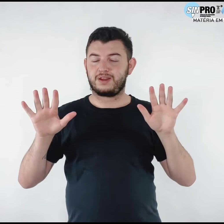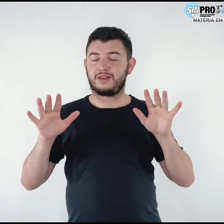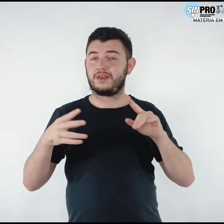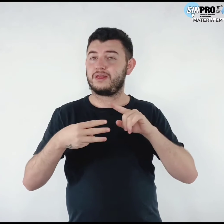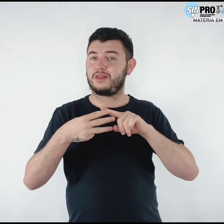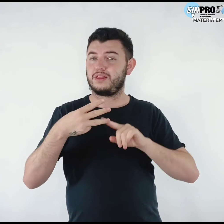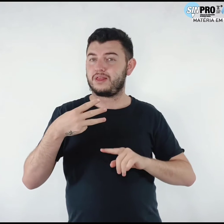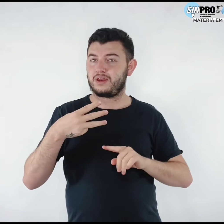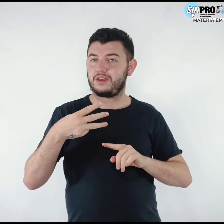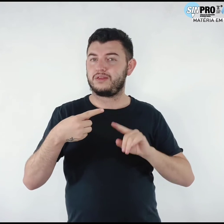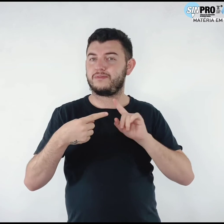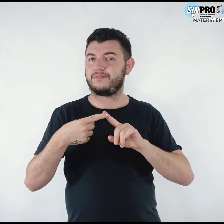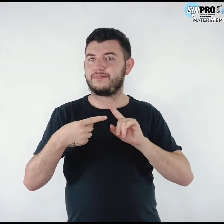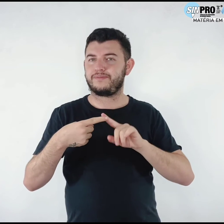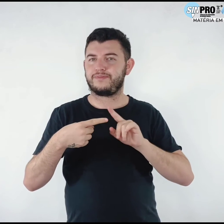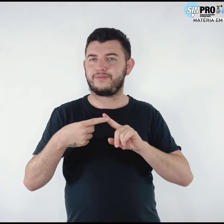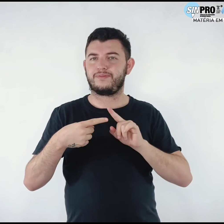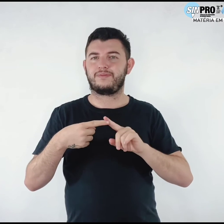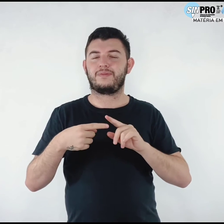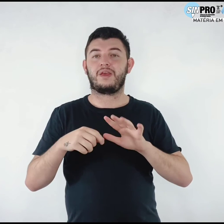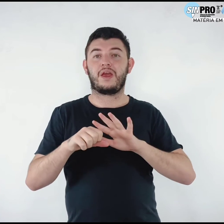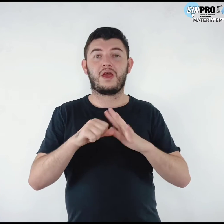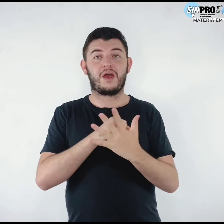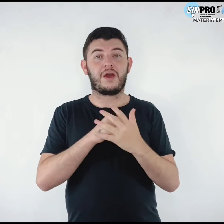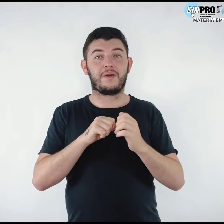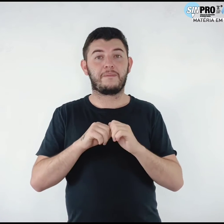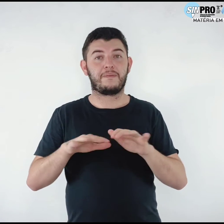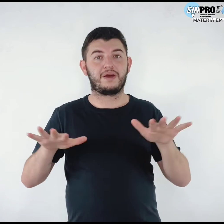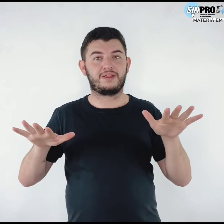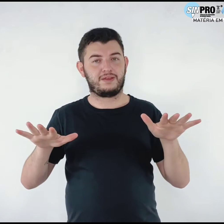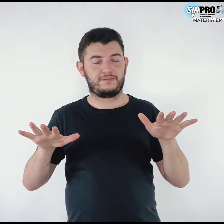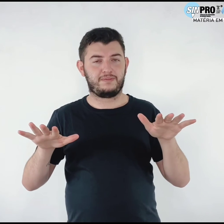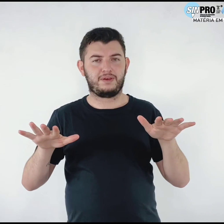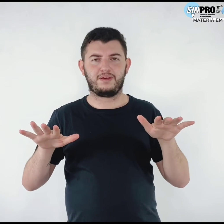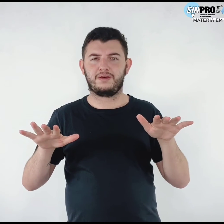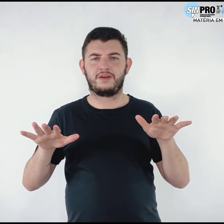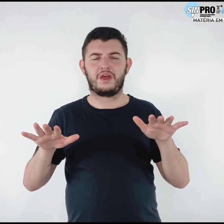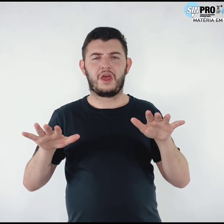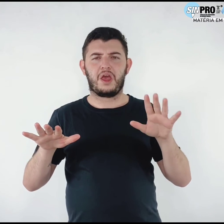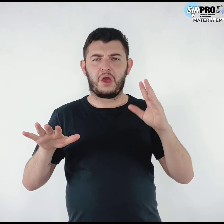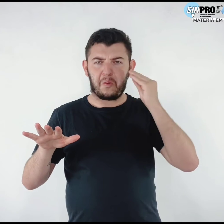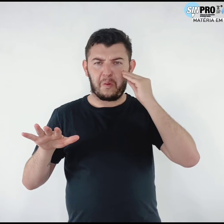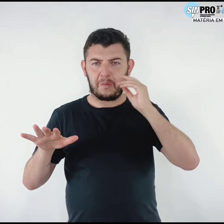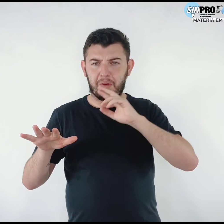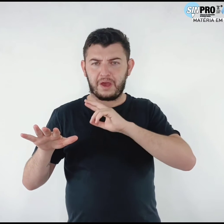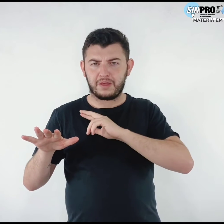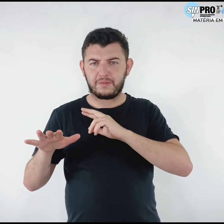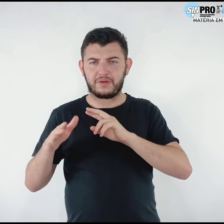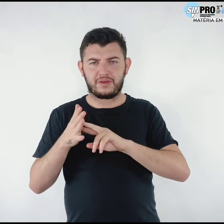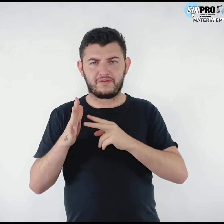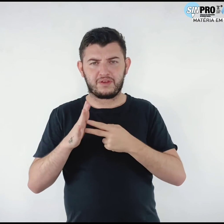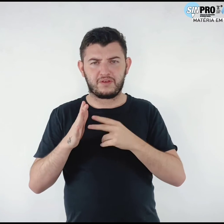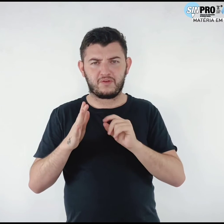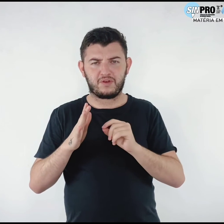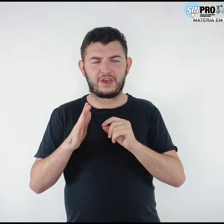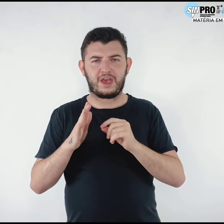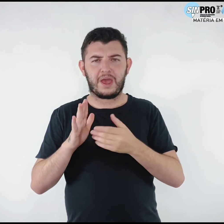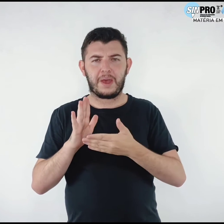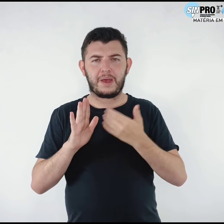A primeira é que a pandemia sozinha não é a culpada da perda de renda de nenhuma